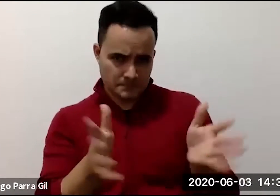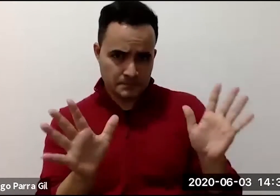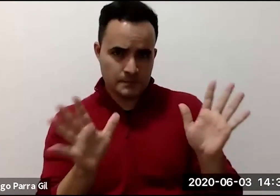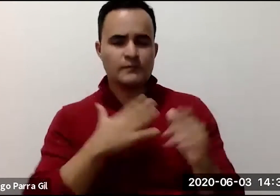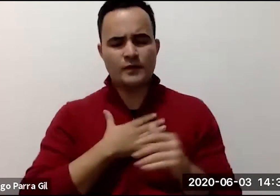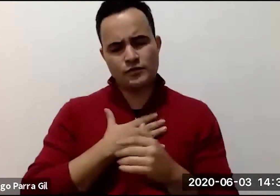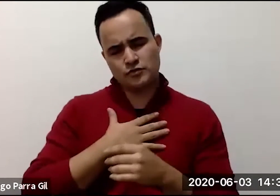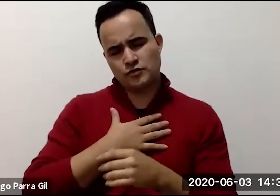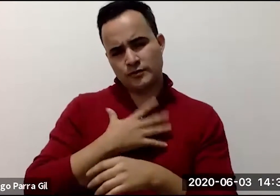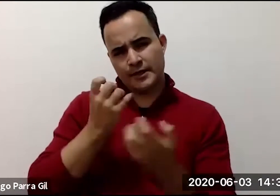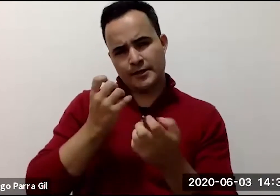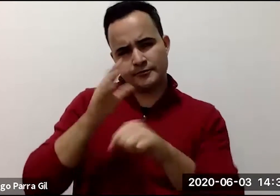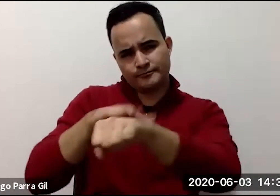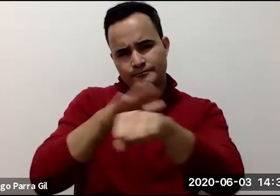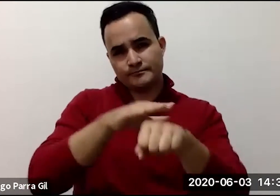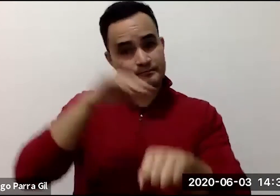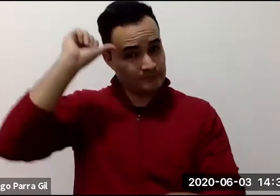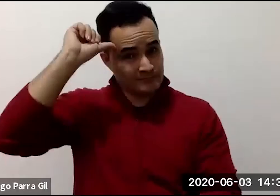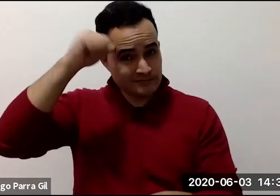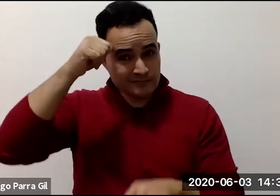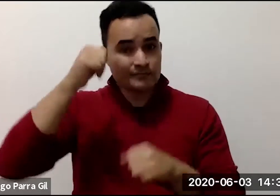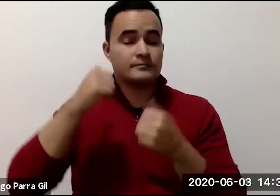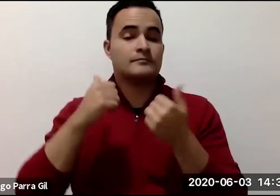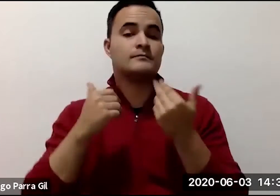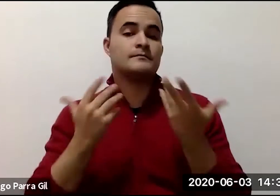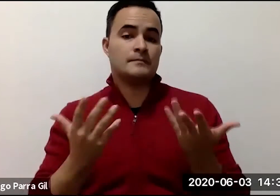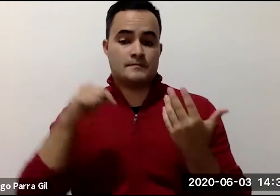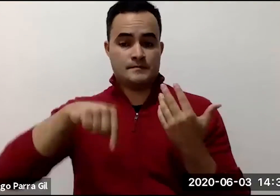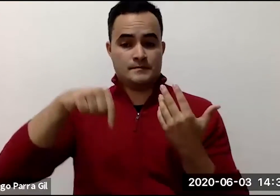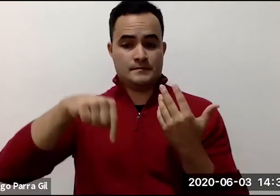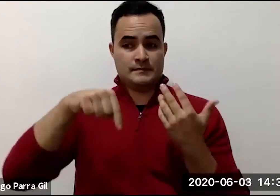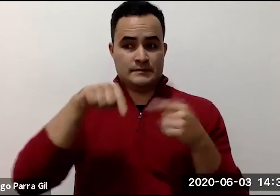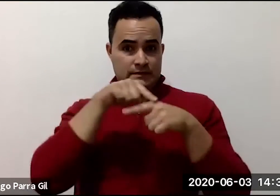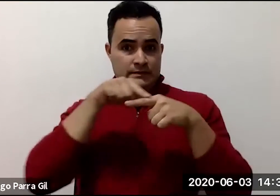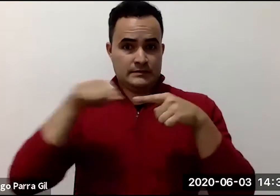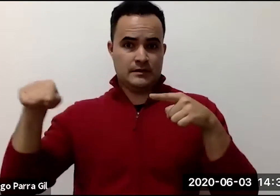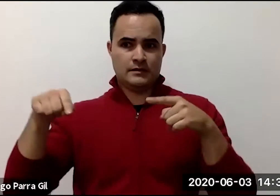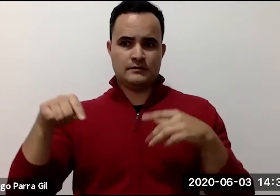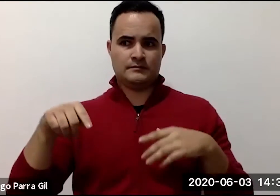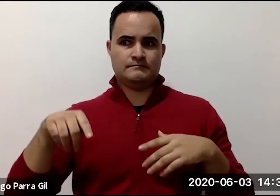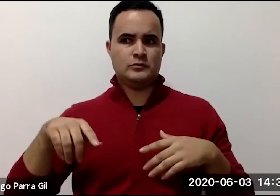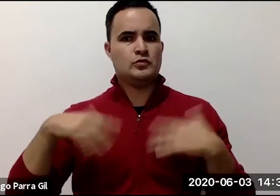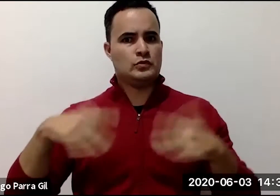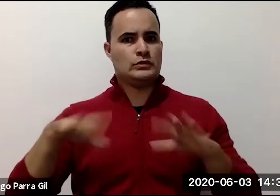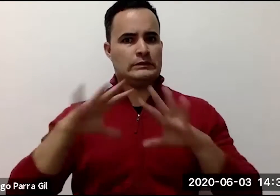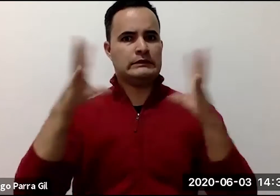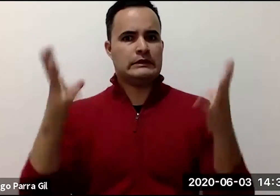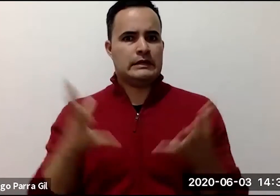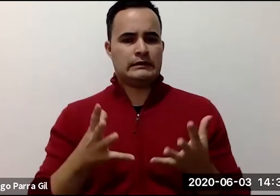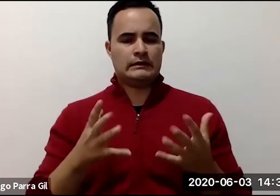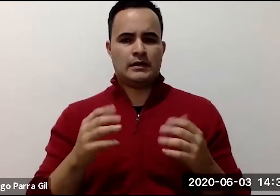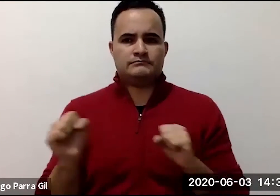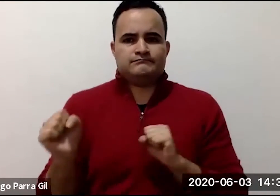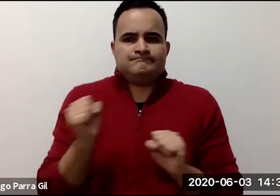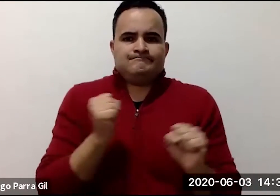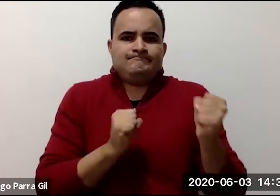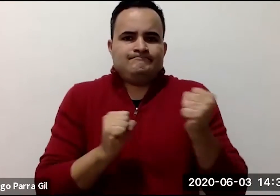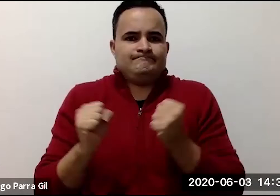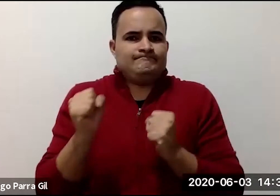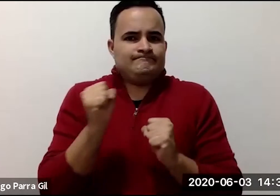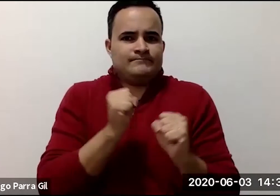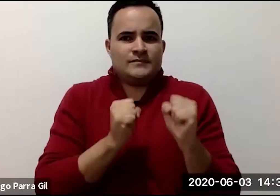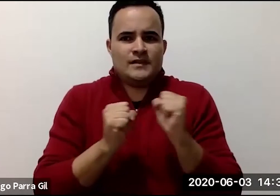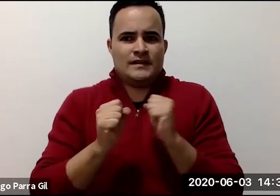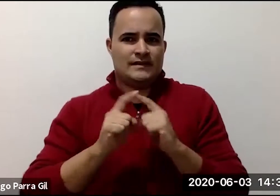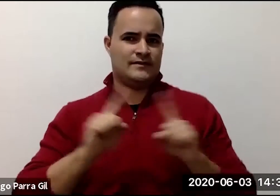Tierra durante esta semana está viviendo una nueva revuelta, así como las primaveras árabes de hace